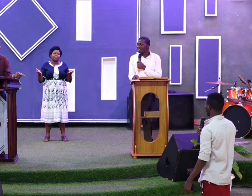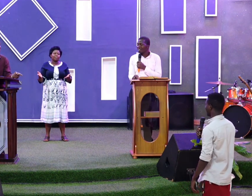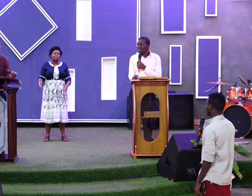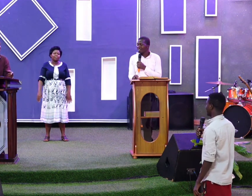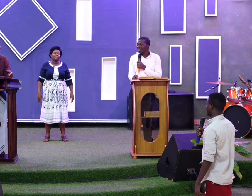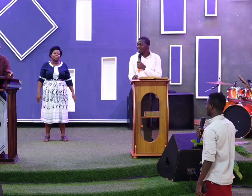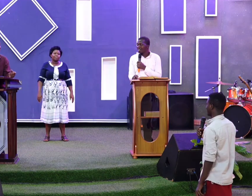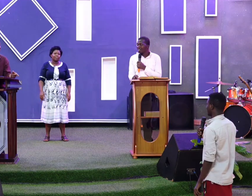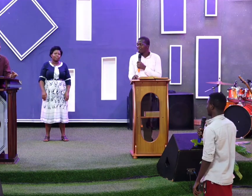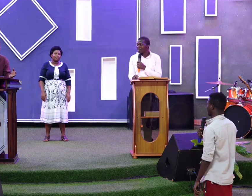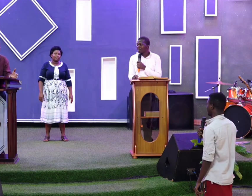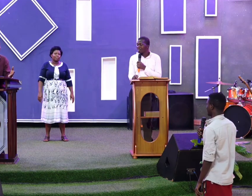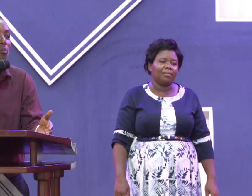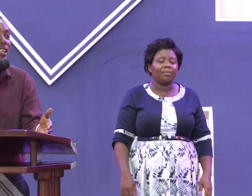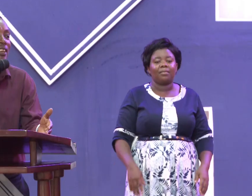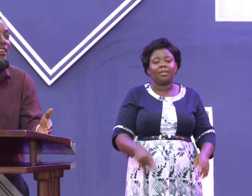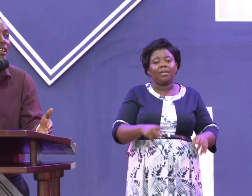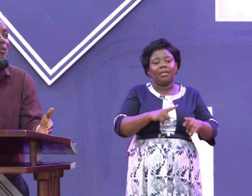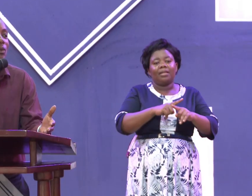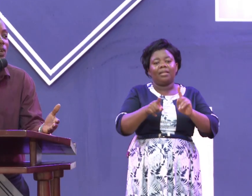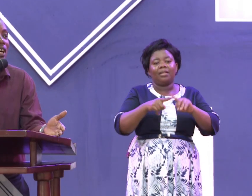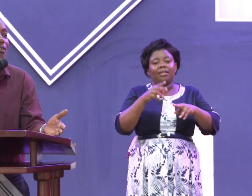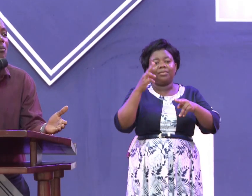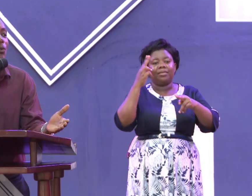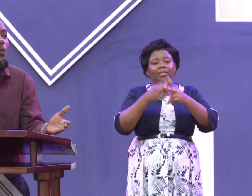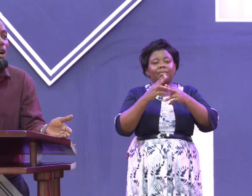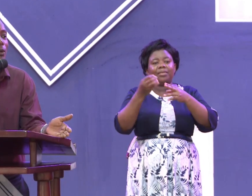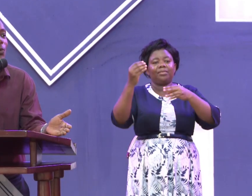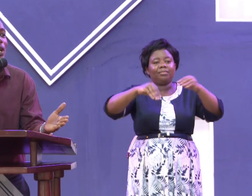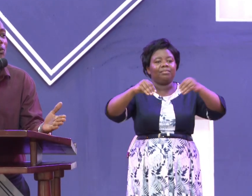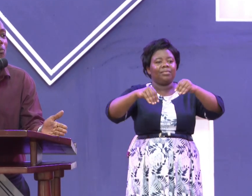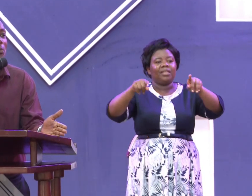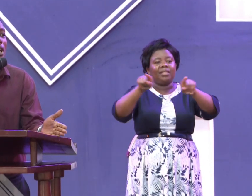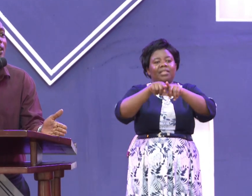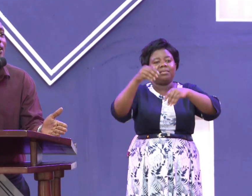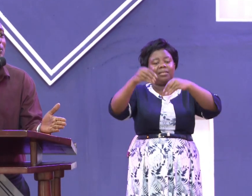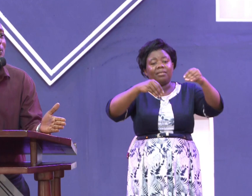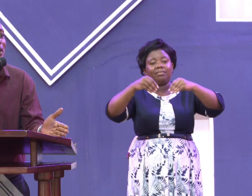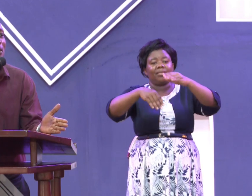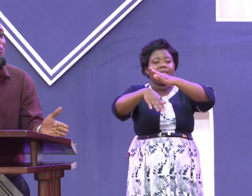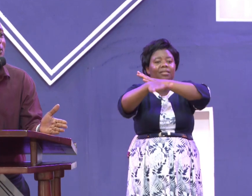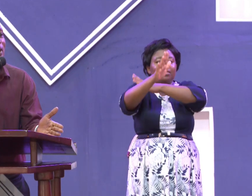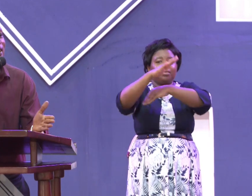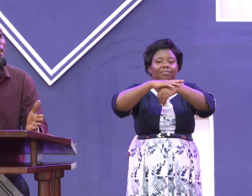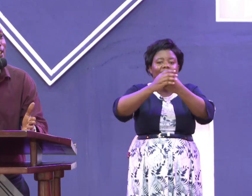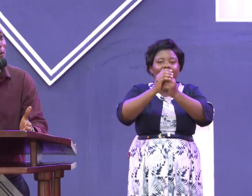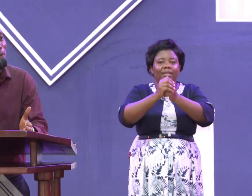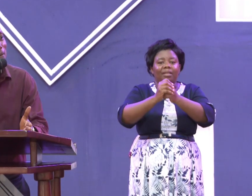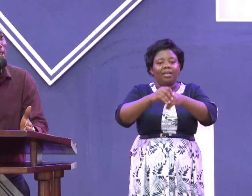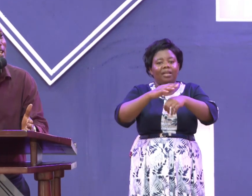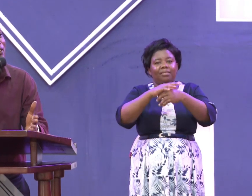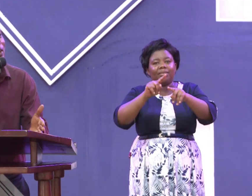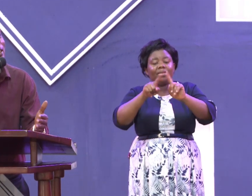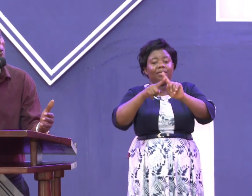Bino byonna egy'emitendera gyonna amannya g'omenye. Byonna kuba kuwaayo kwatumibwa nga kukolebwa mu mikolo